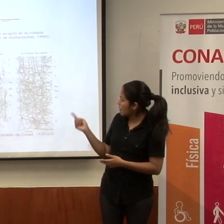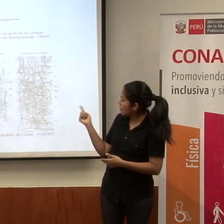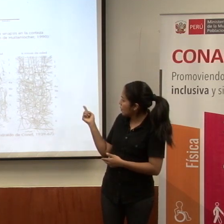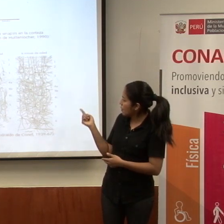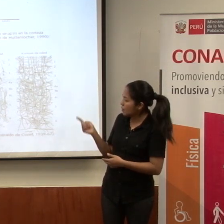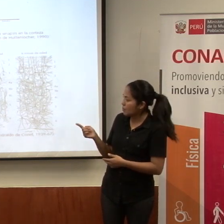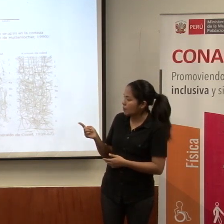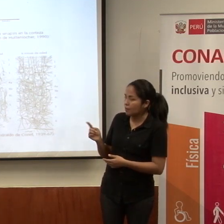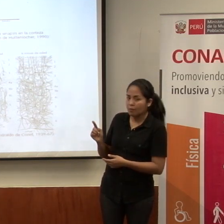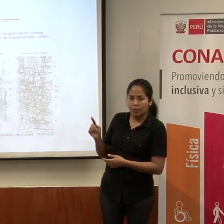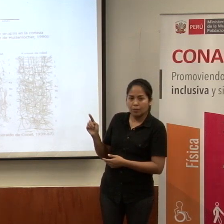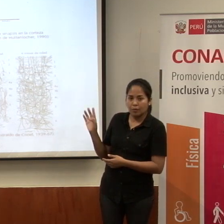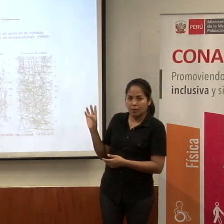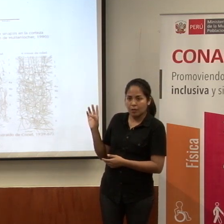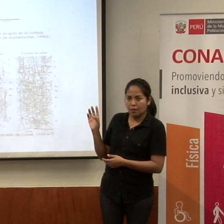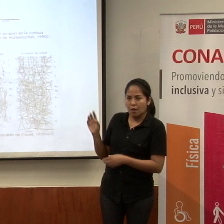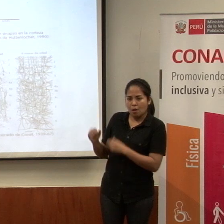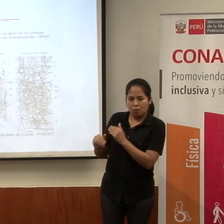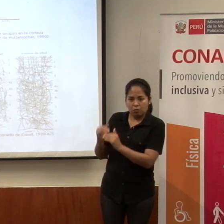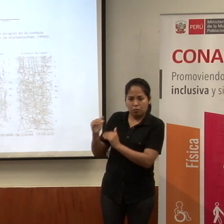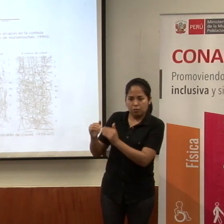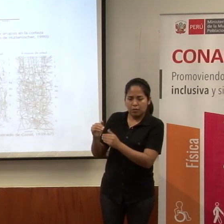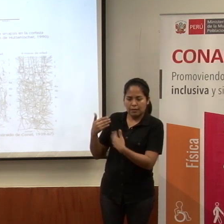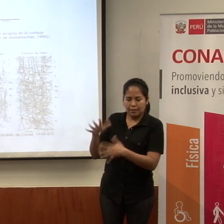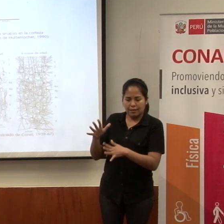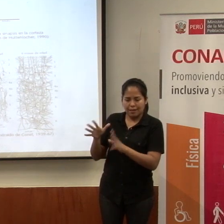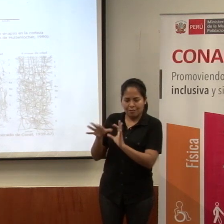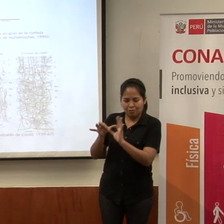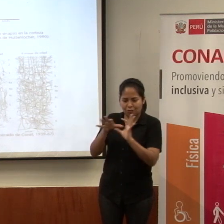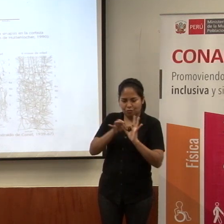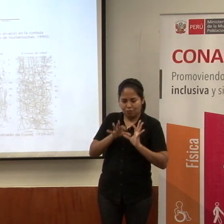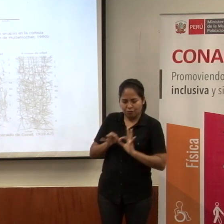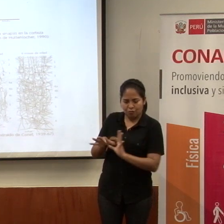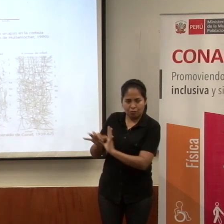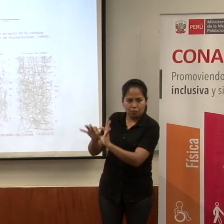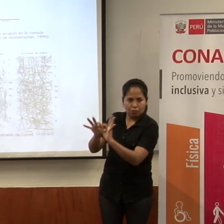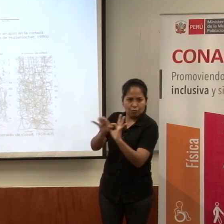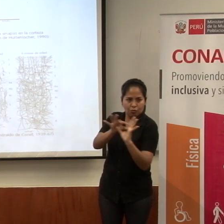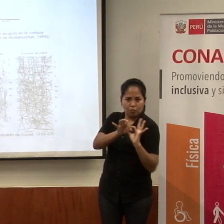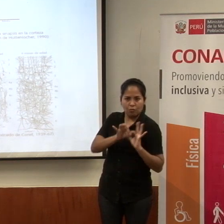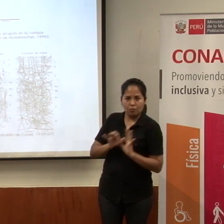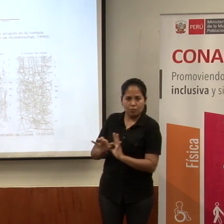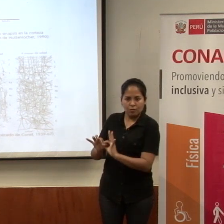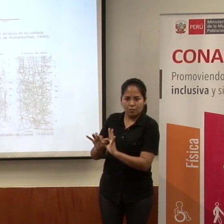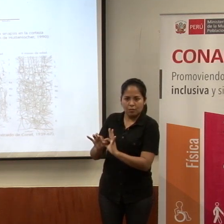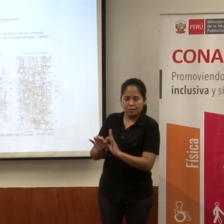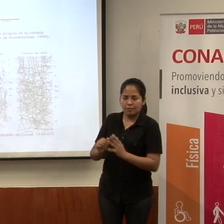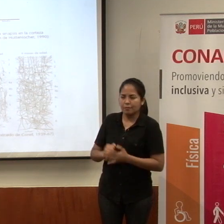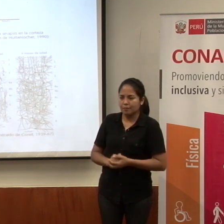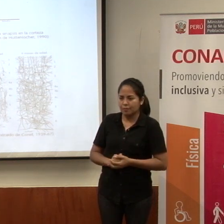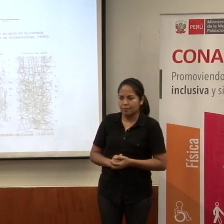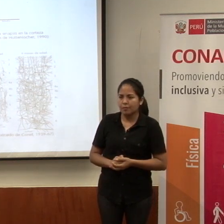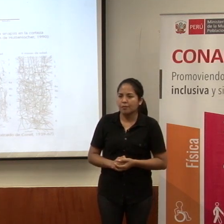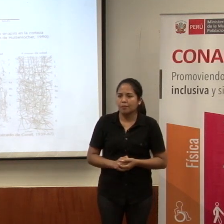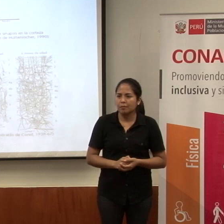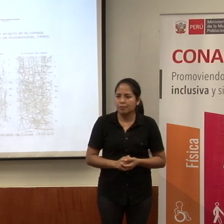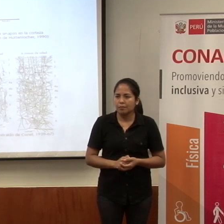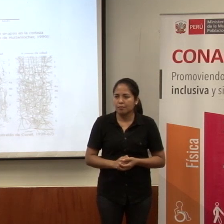el niño tiene una cantidad de redes, de uniones, y eso ha